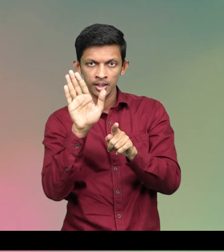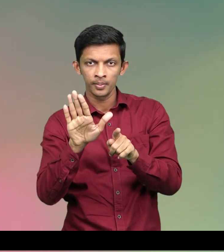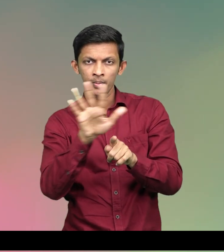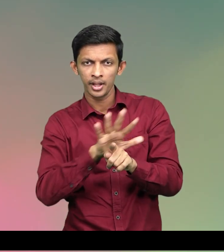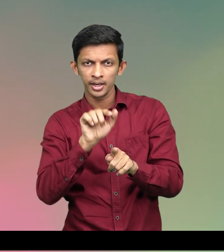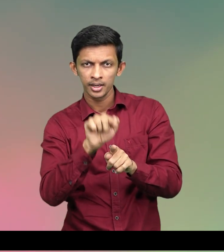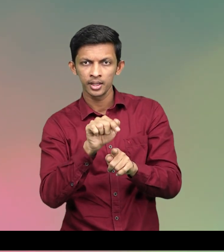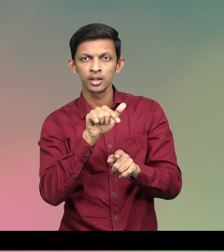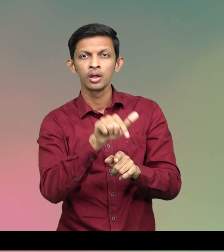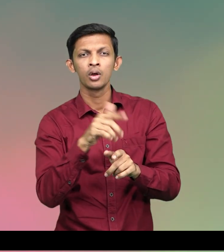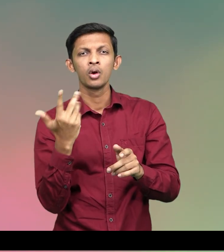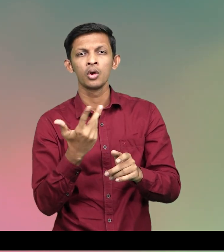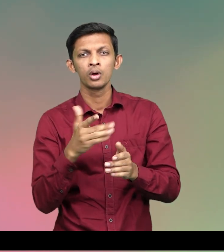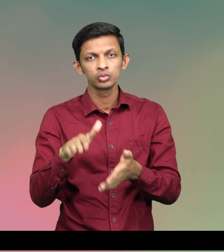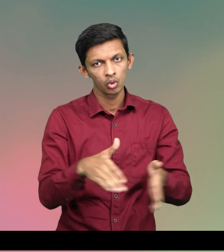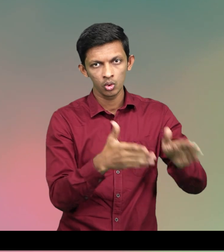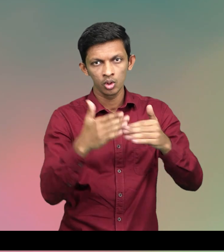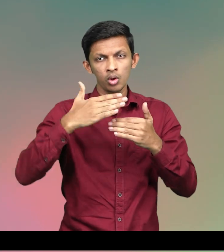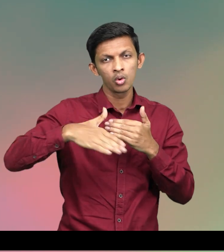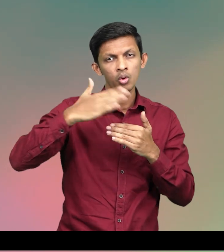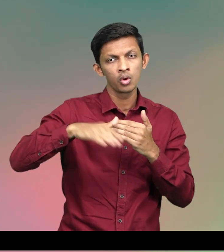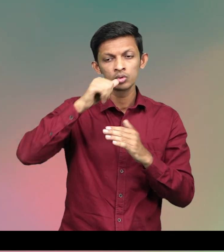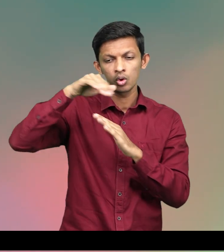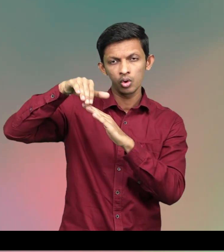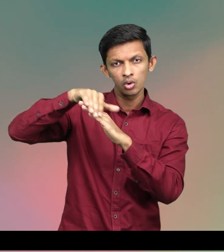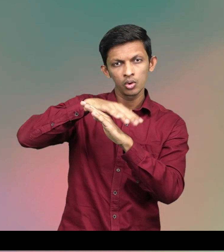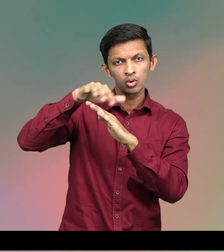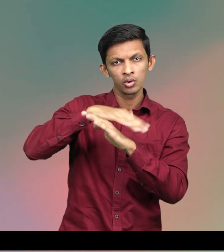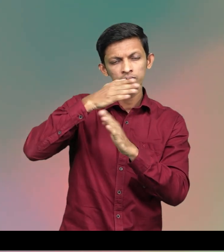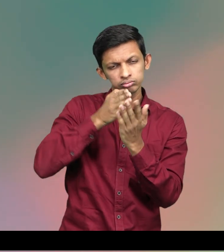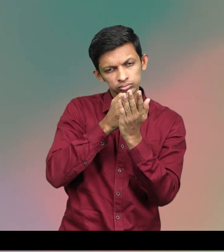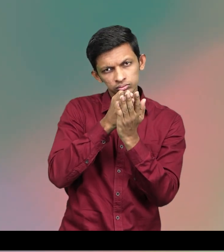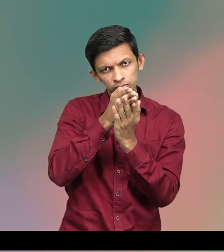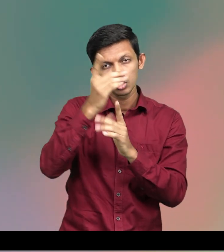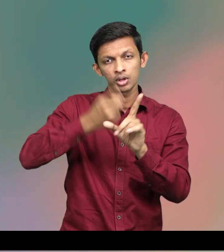శాశ్వత నదులు నదులు కొనసాగుతుంది, సంవత్సరం పొడవునా ప్రవహిస్తుంది.